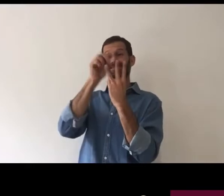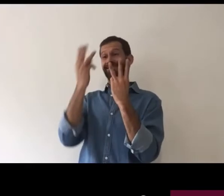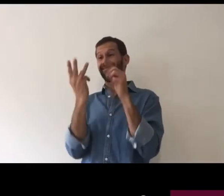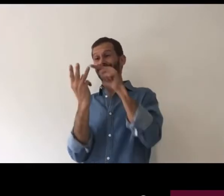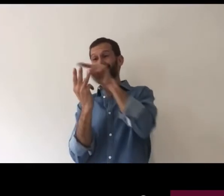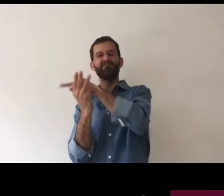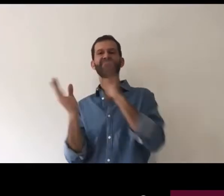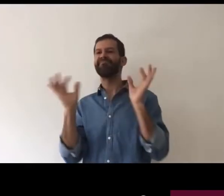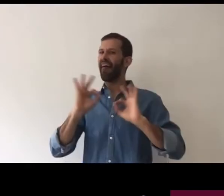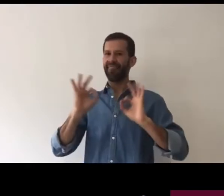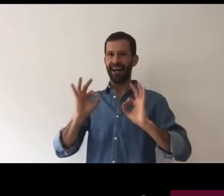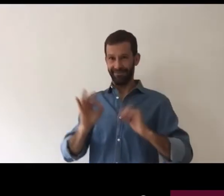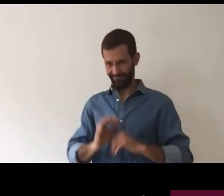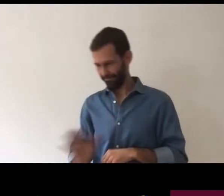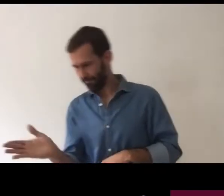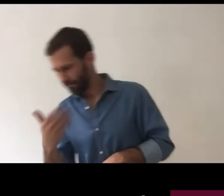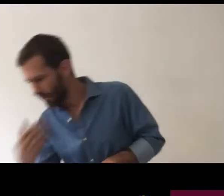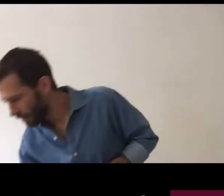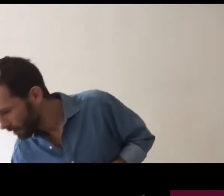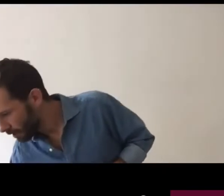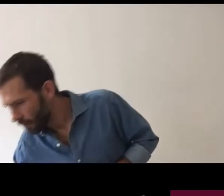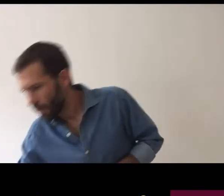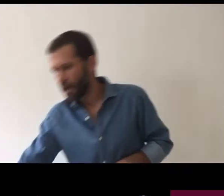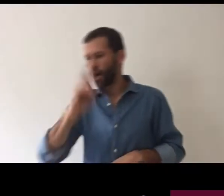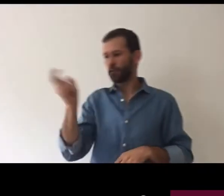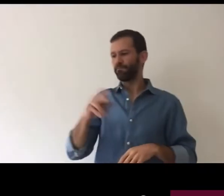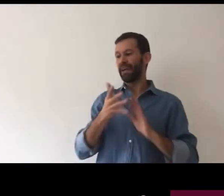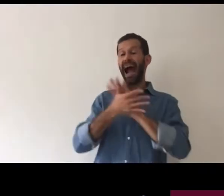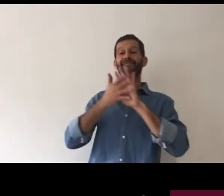resto de condiciones.